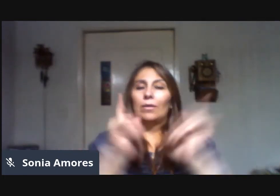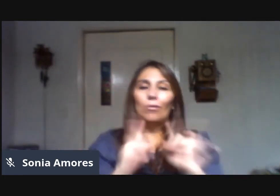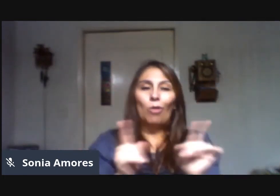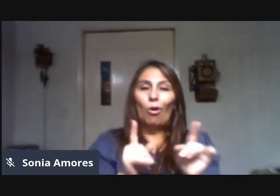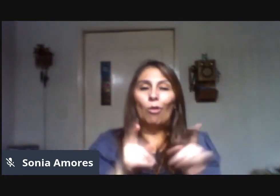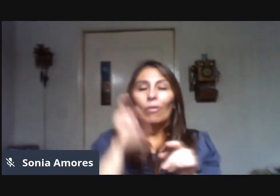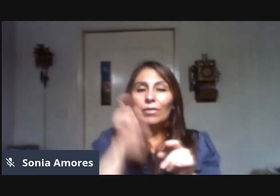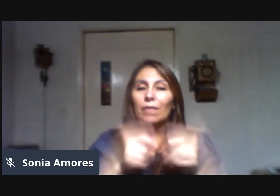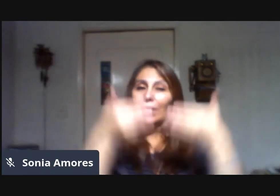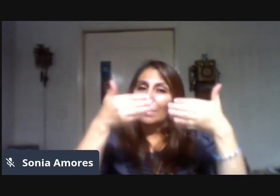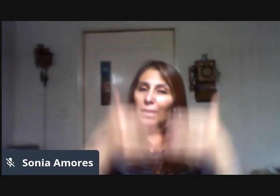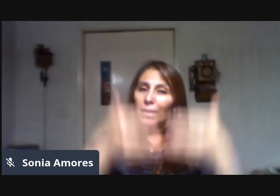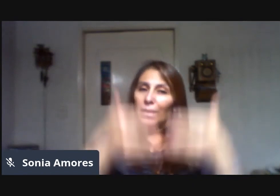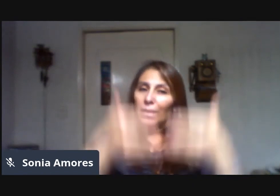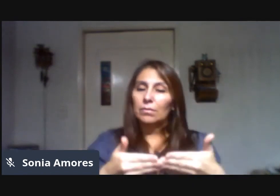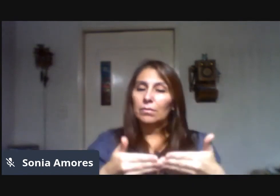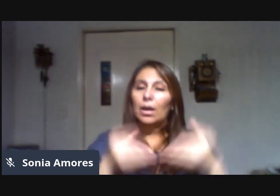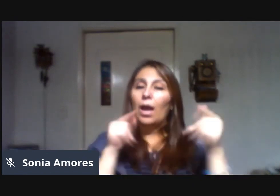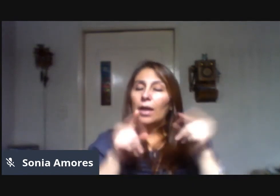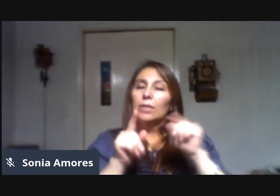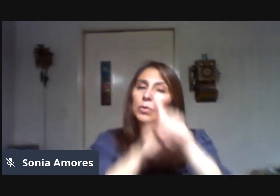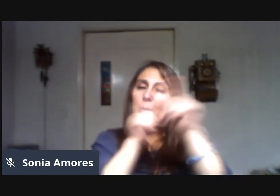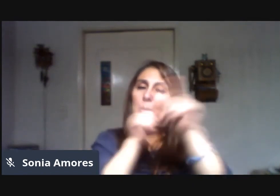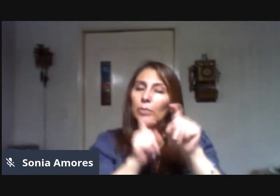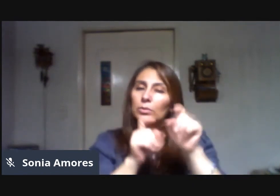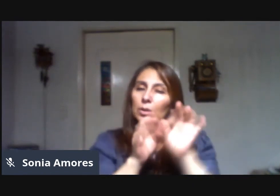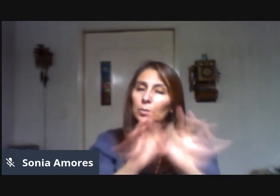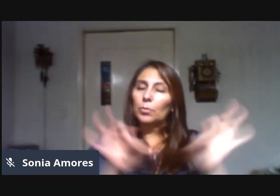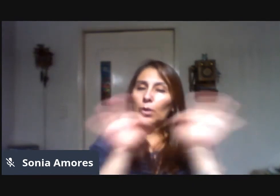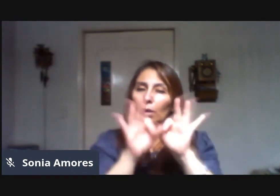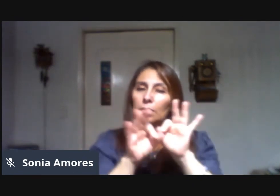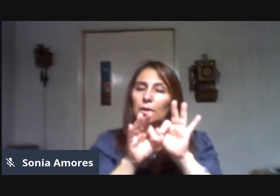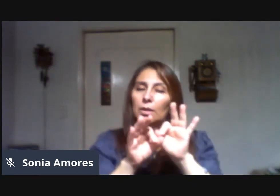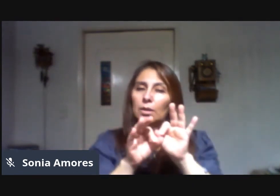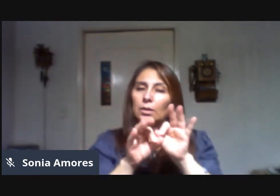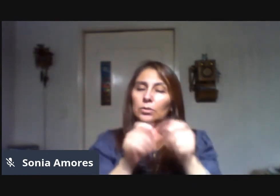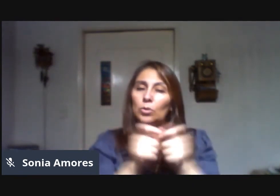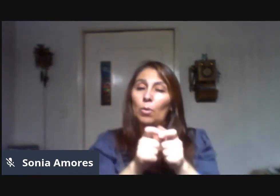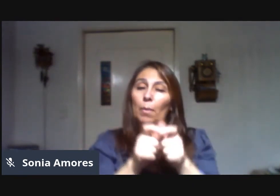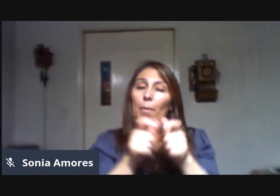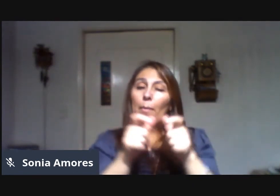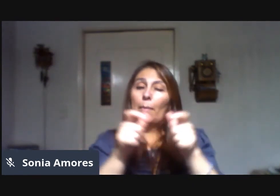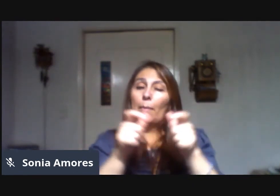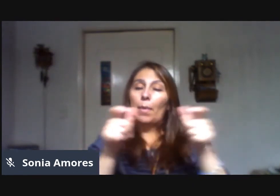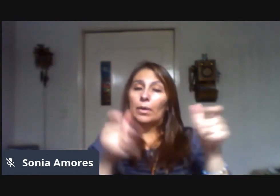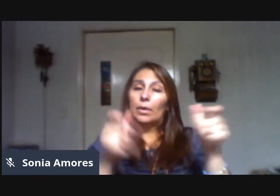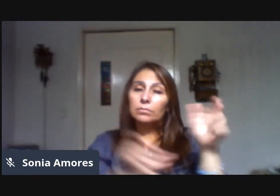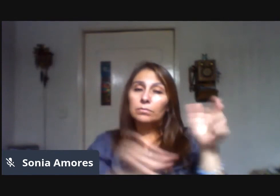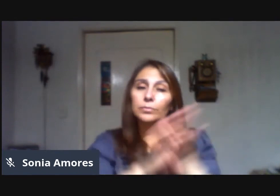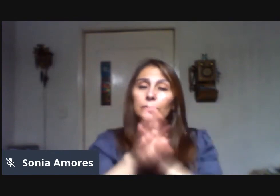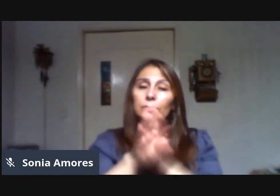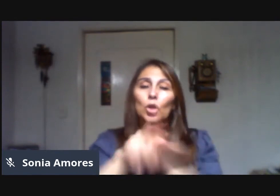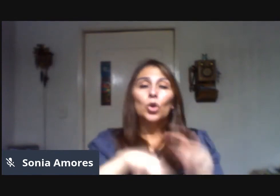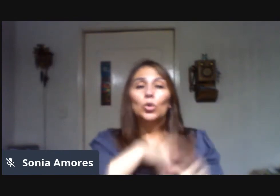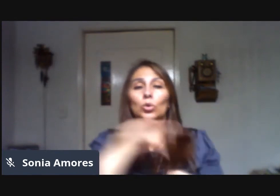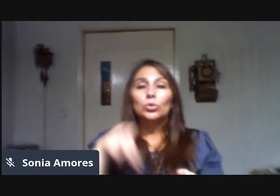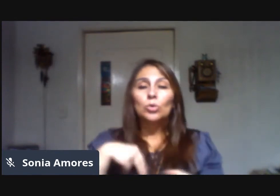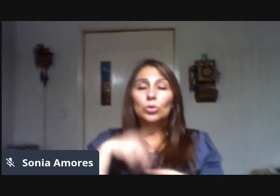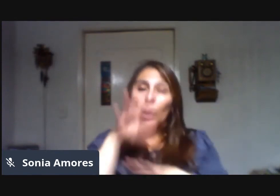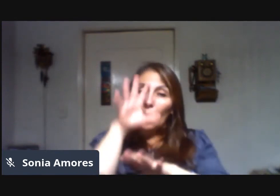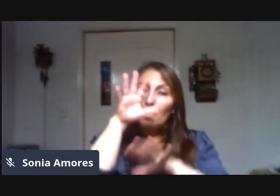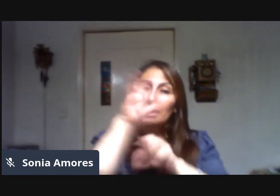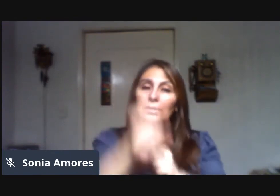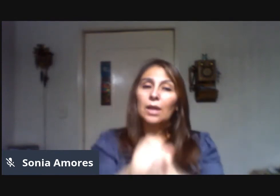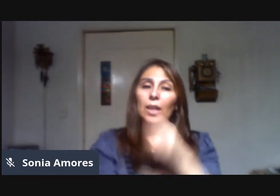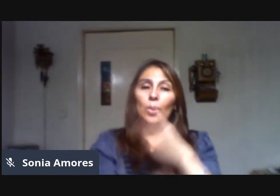pregunta clave y es, en la idea de crecimiento es cuál es la huella ambiental sostenible que estamos en capacidad de sostener